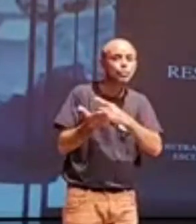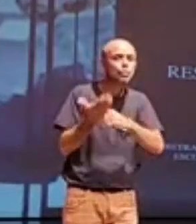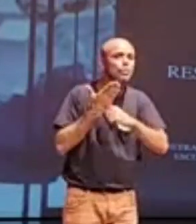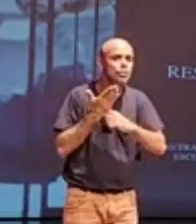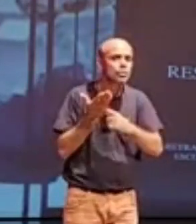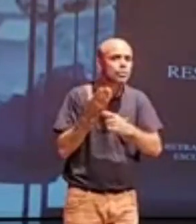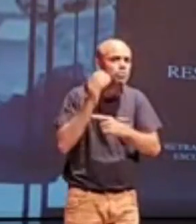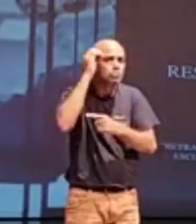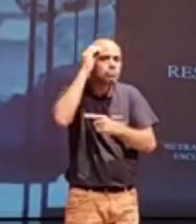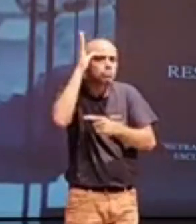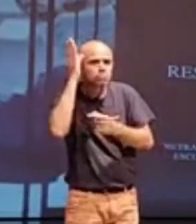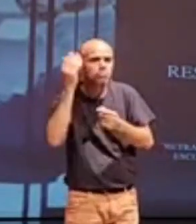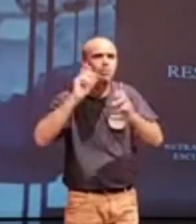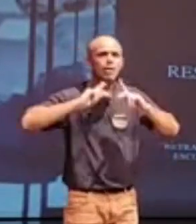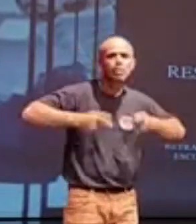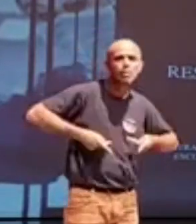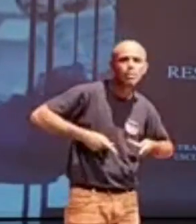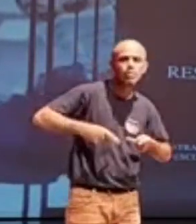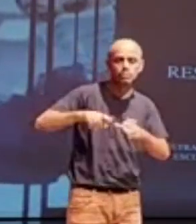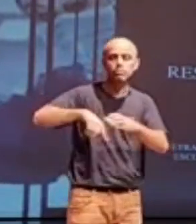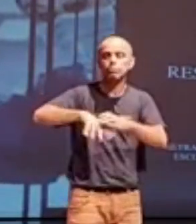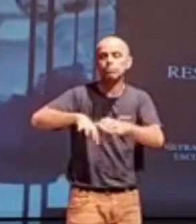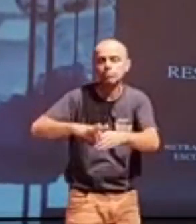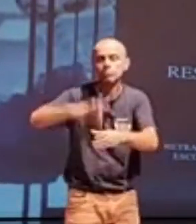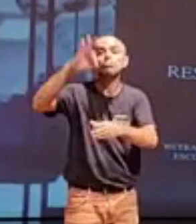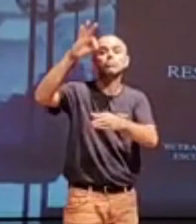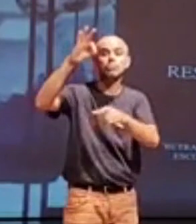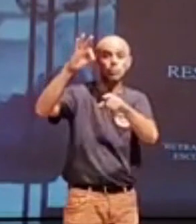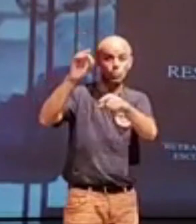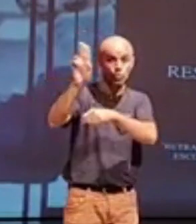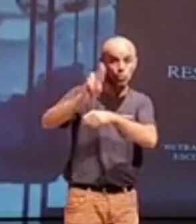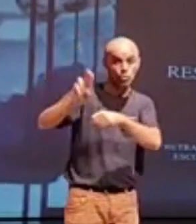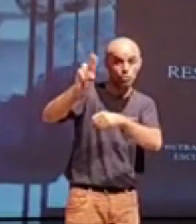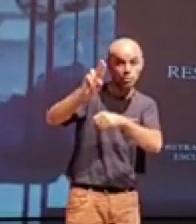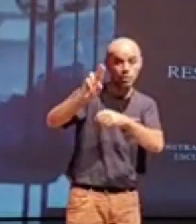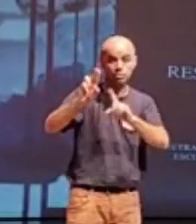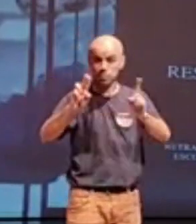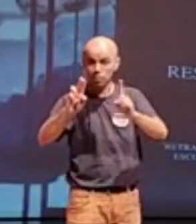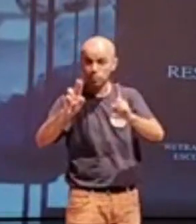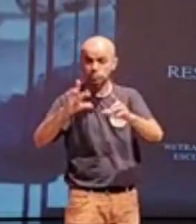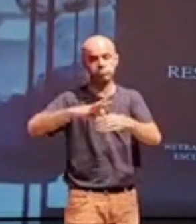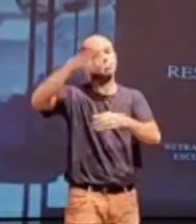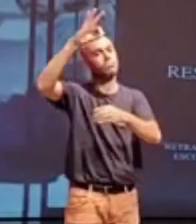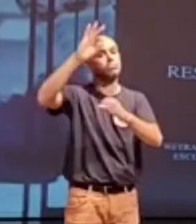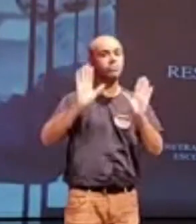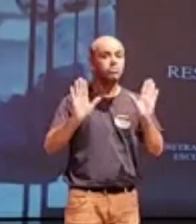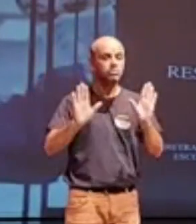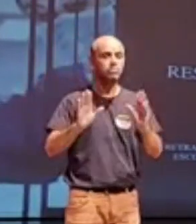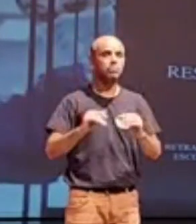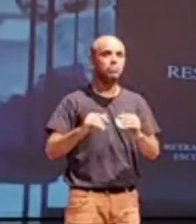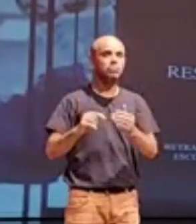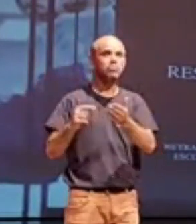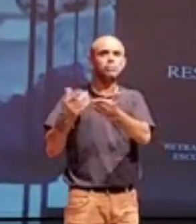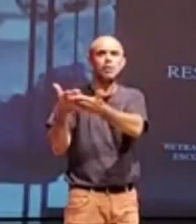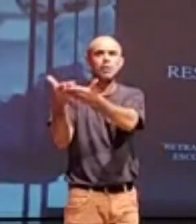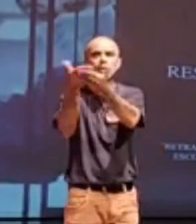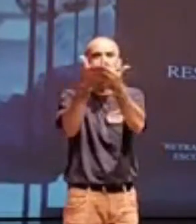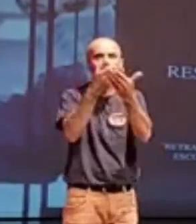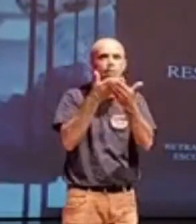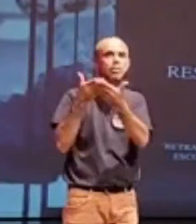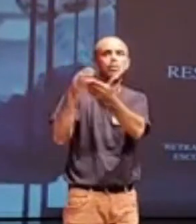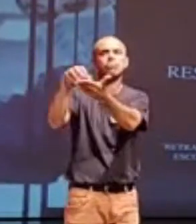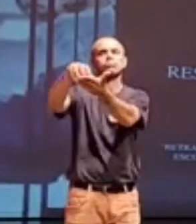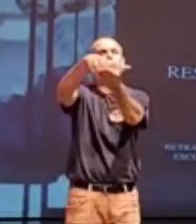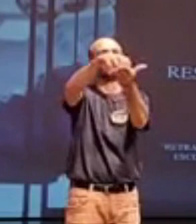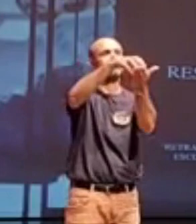ajudar no conhecimento da humanidade? A gente vai sortear se sua filha vai usar colete ou não. E aí foi feito um grande estudo com vários